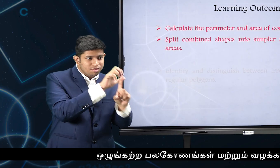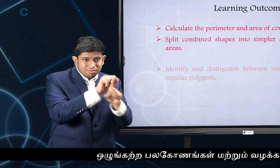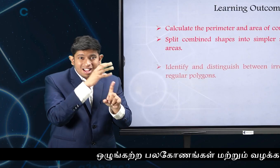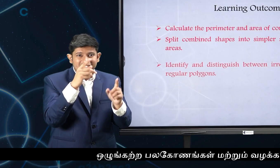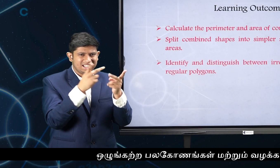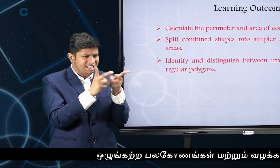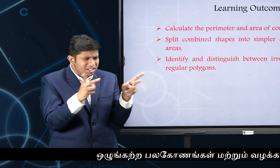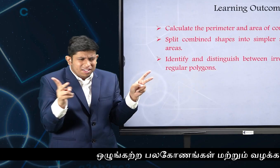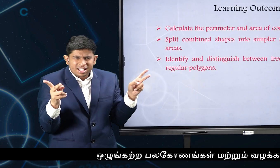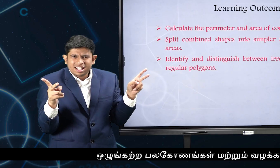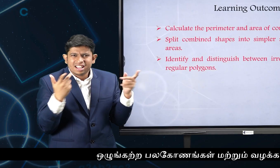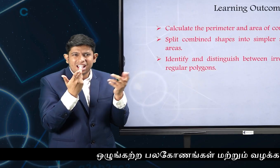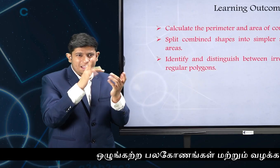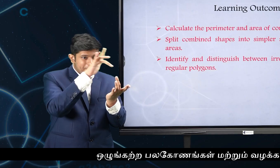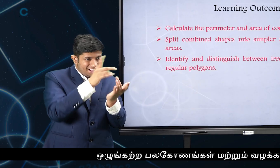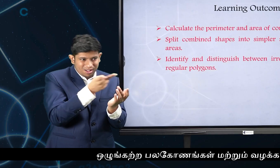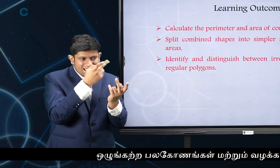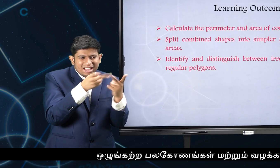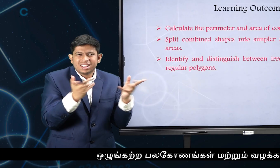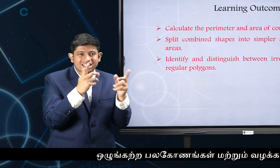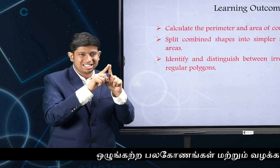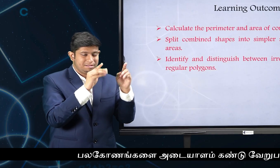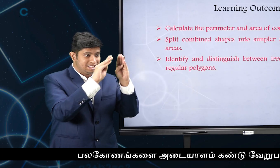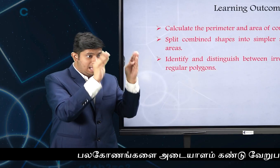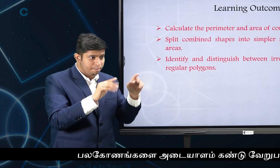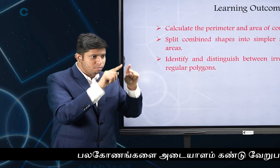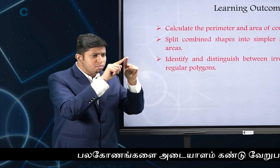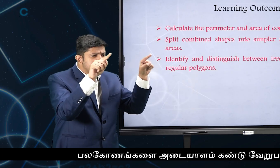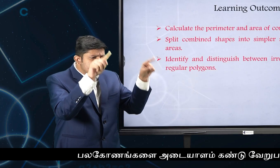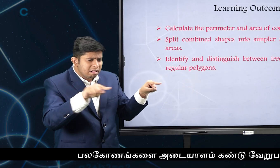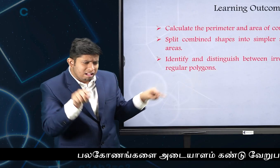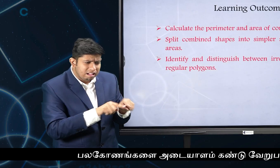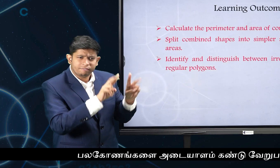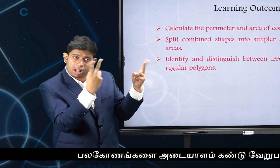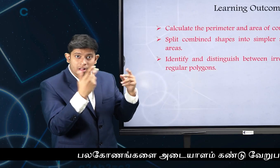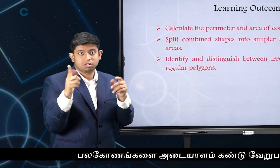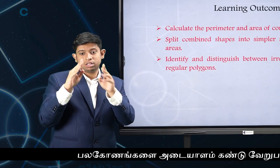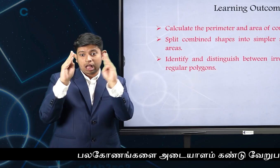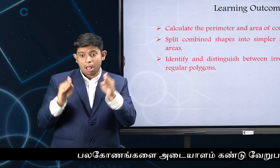ஒழுங்கற்ற பலகோணங்கள் மற்றும் வழக்கமான பலகோணங்களை அடையாளம் கண்டு